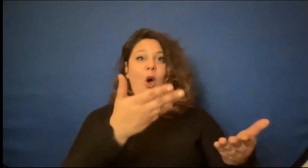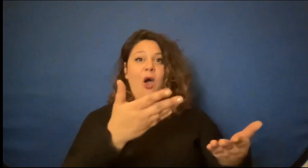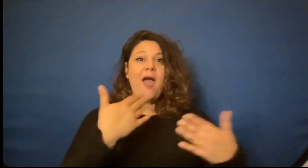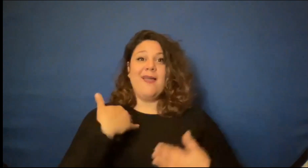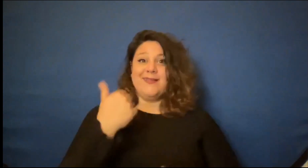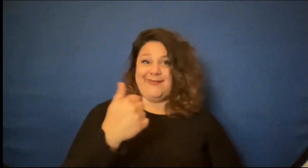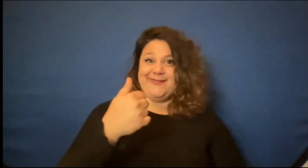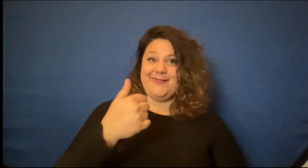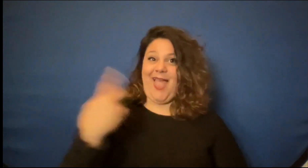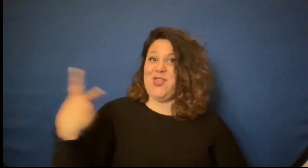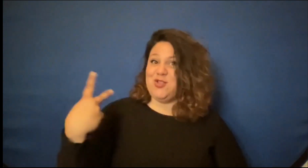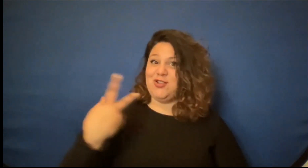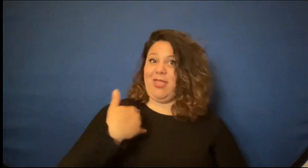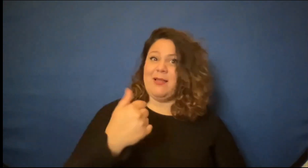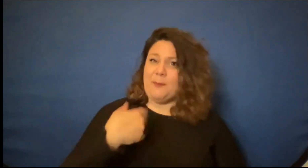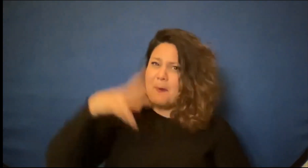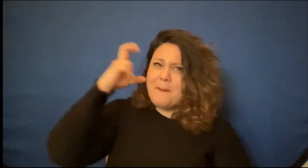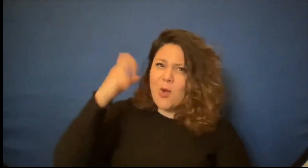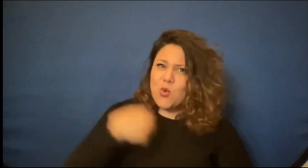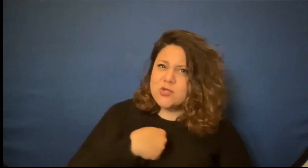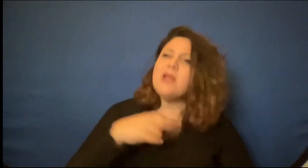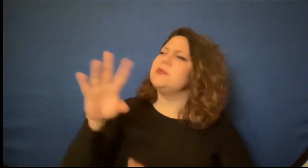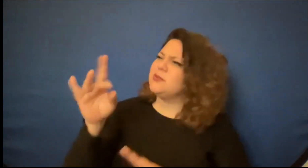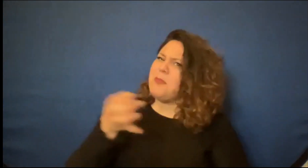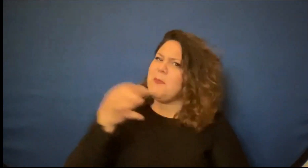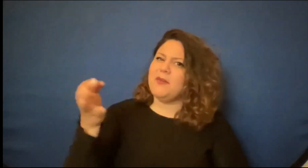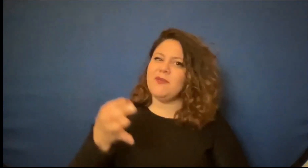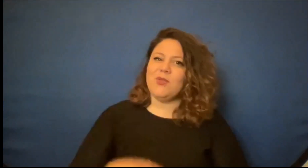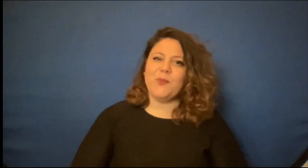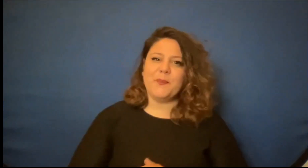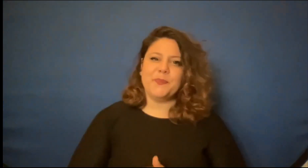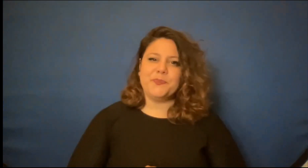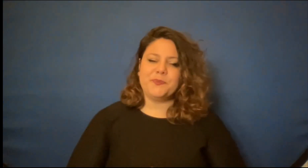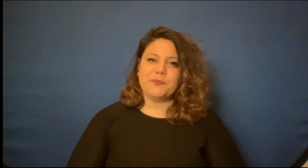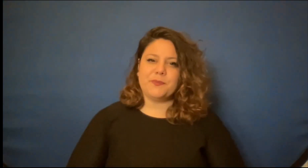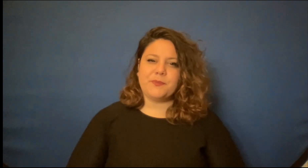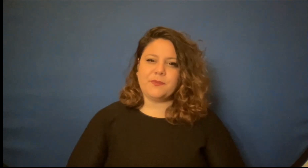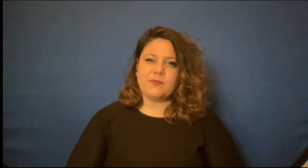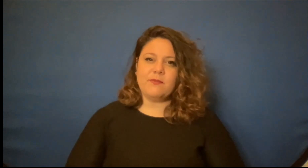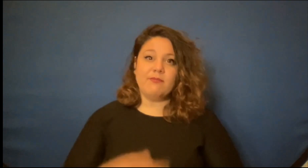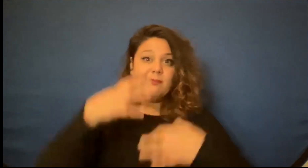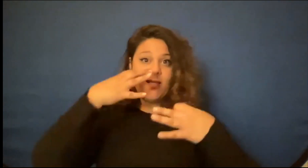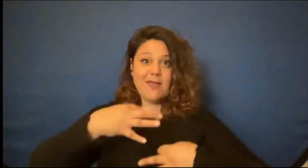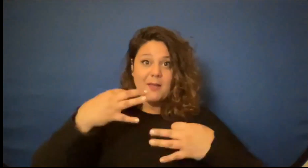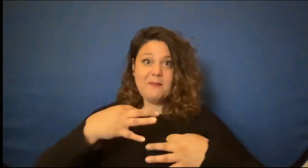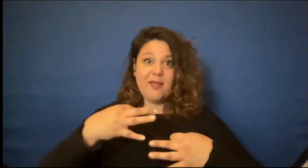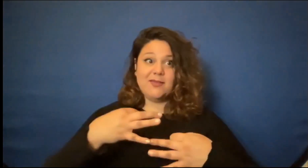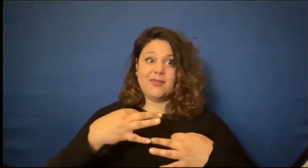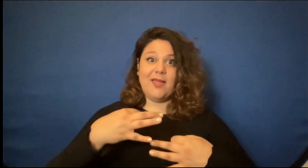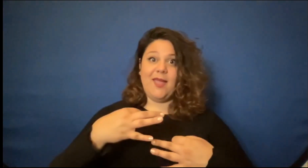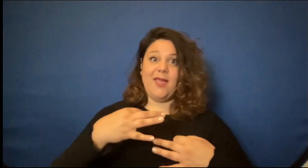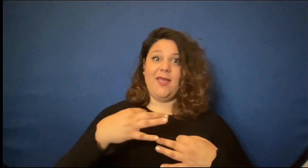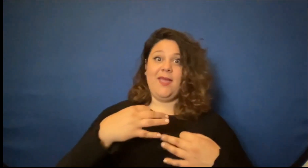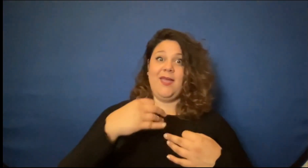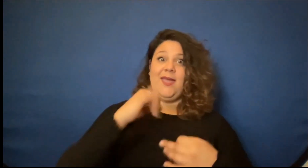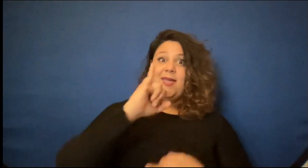me oye? Sí, perfectamente. Sí, que realmente las dos primeras exposiciones,